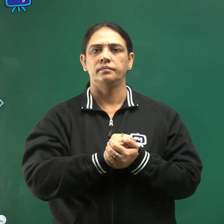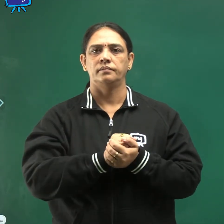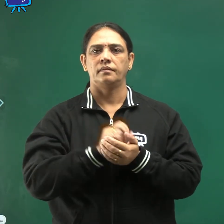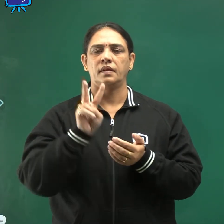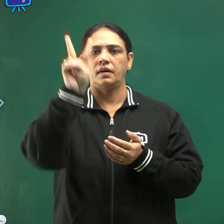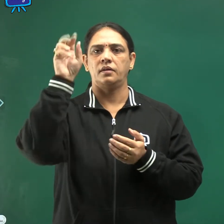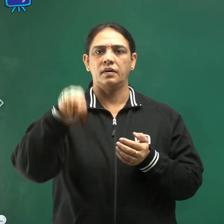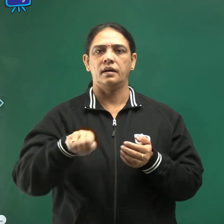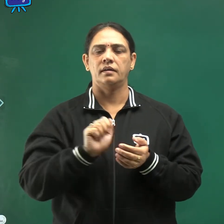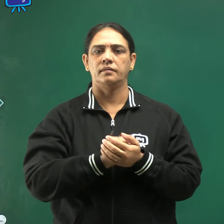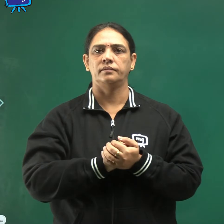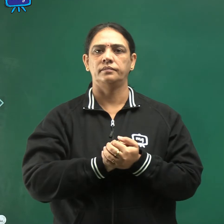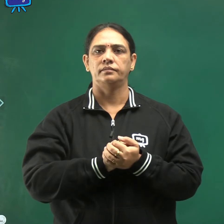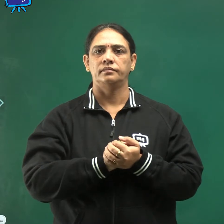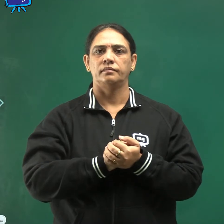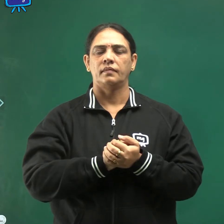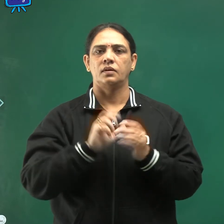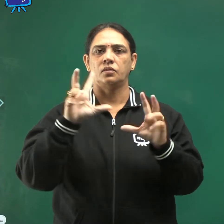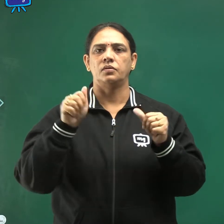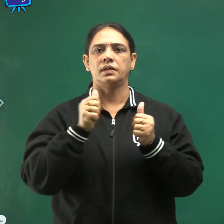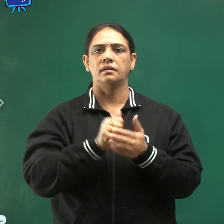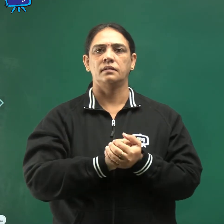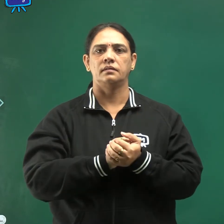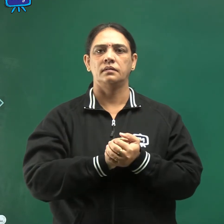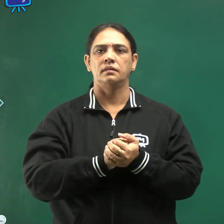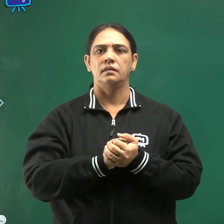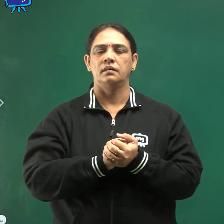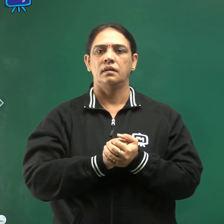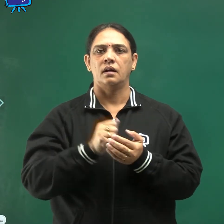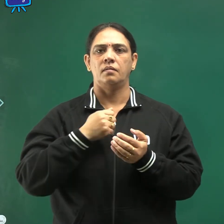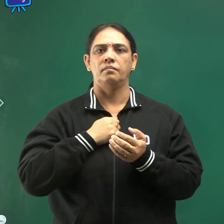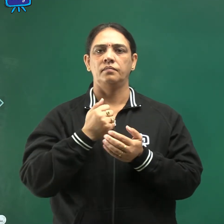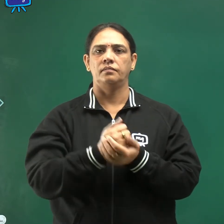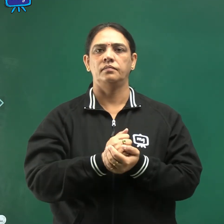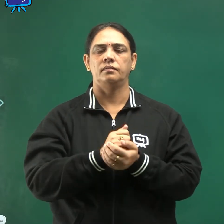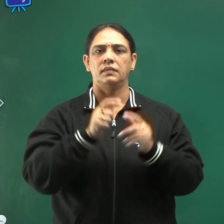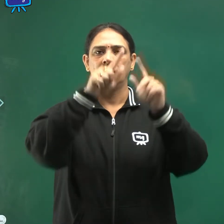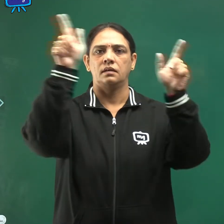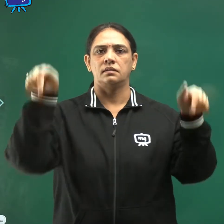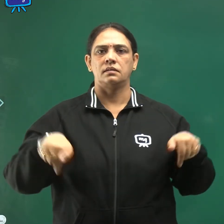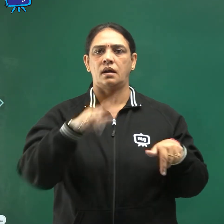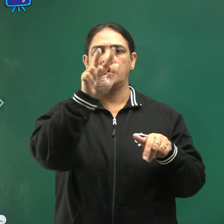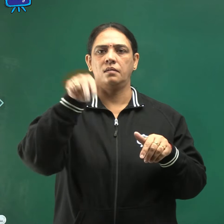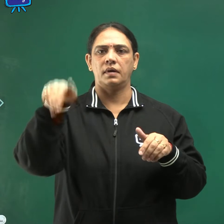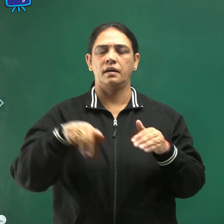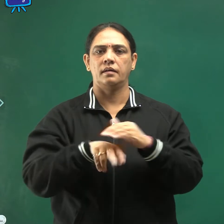का मान है। हल हम सारणी में